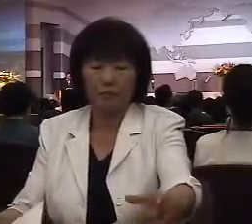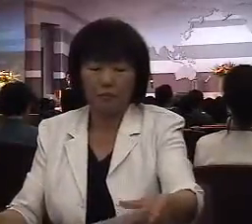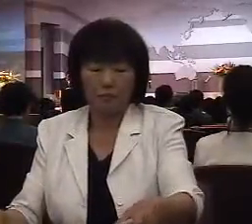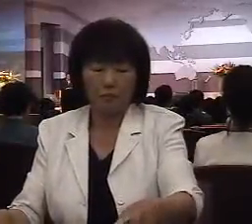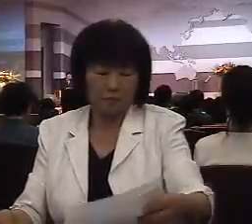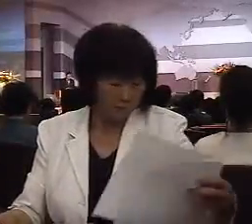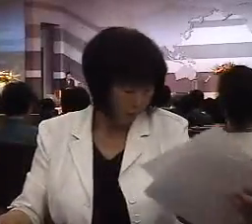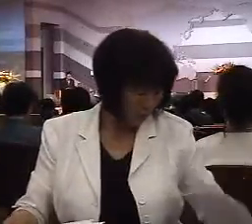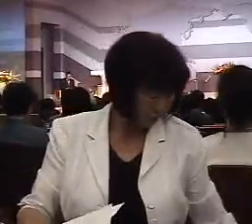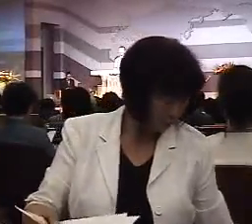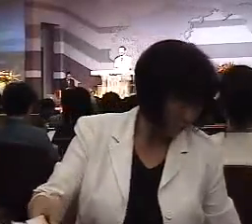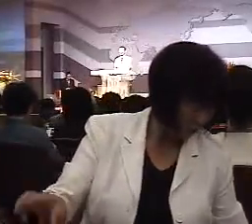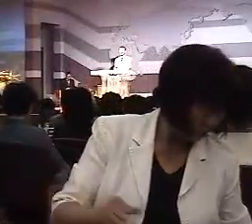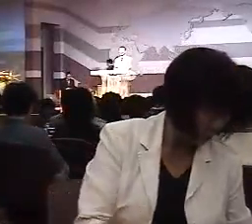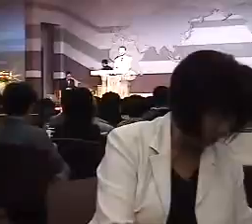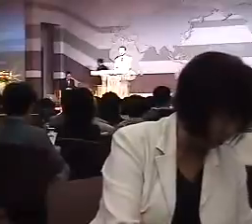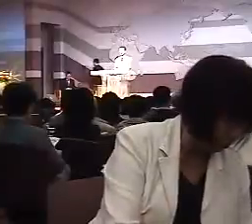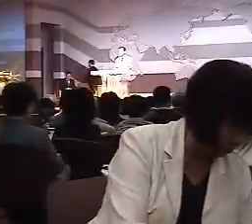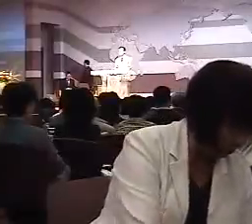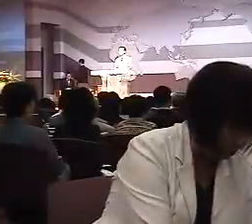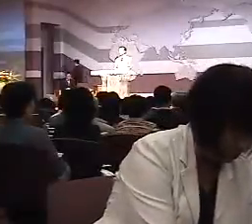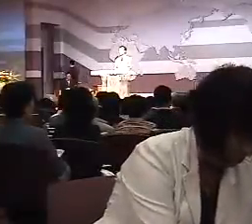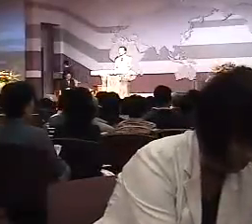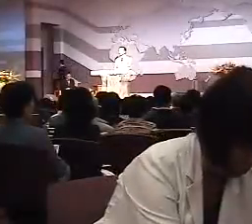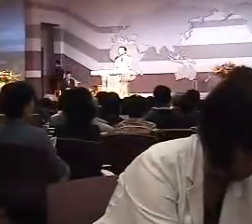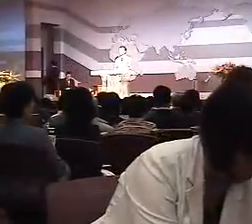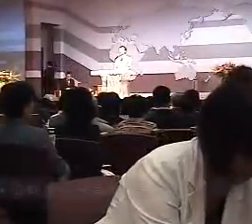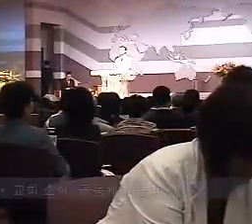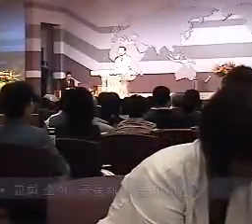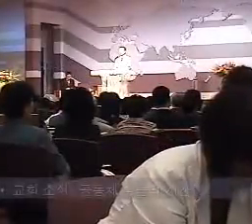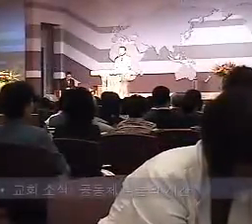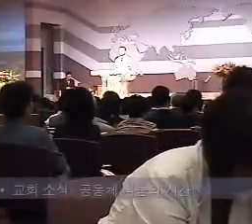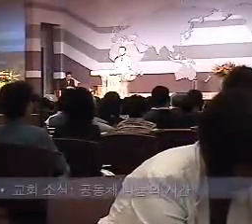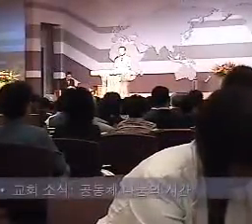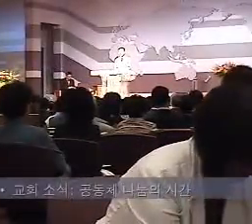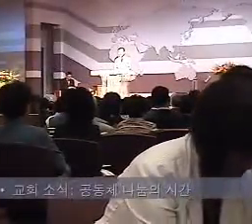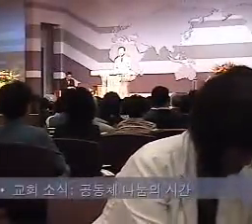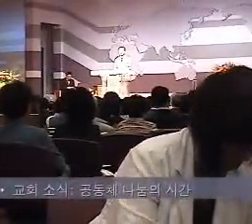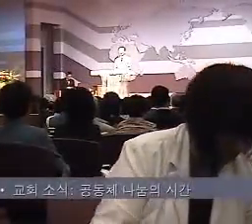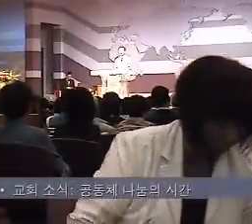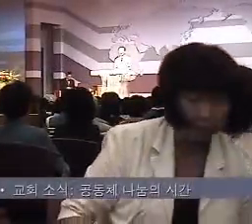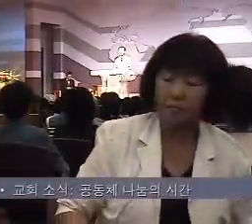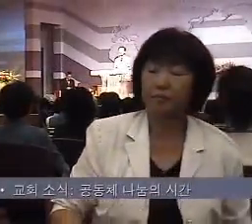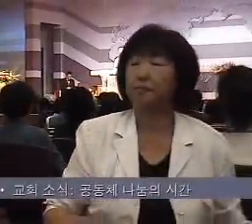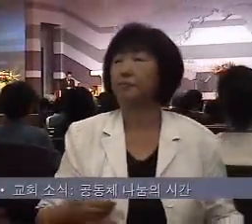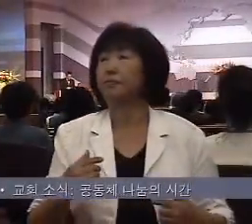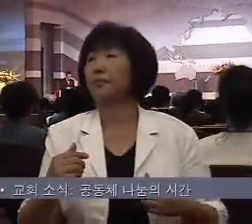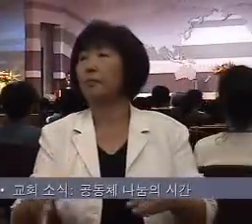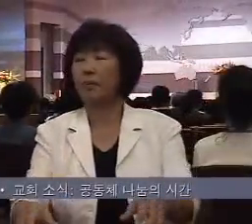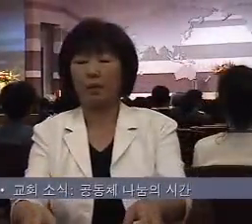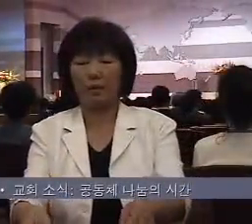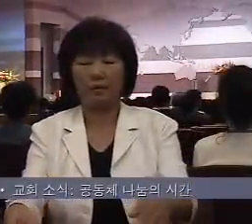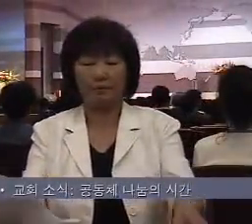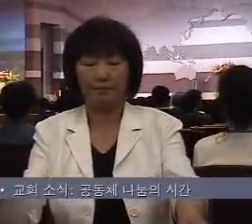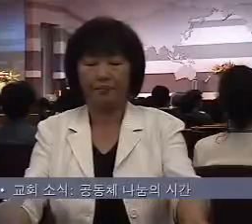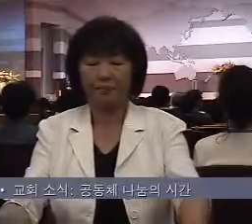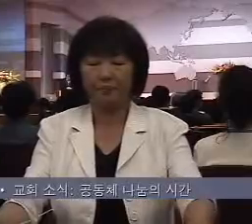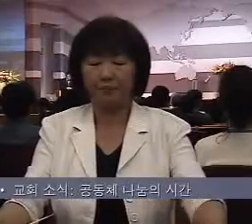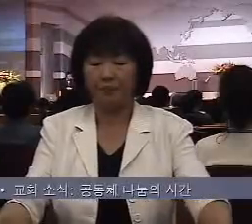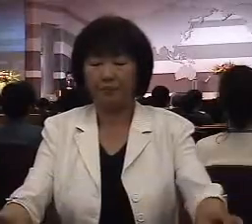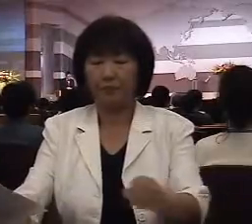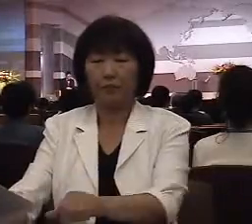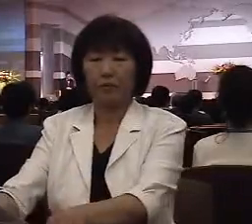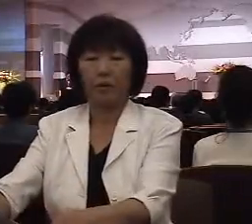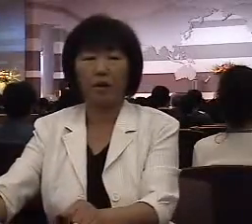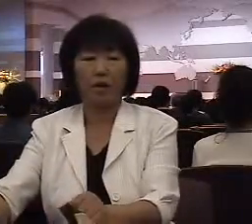주님의 십자가 앞에 나온 이 자리가 하늘의 기쁨과 축복을 맛보는 자리로 믿습니다. 옆에 계신 분들과